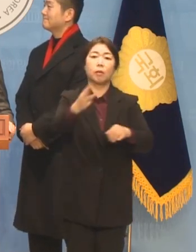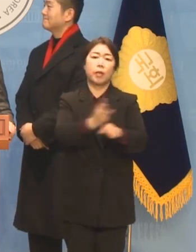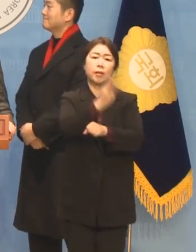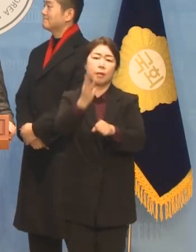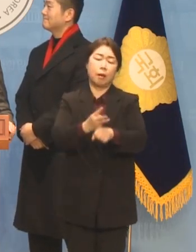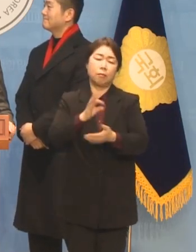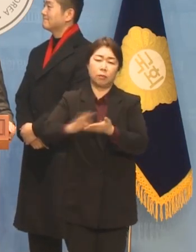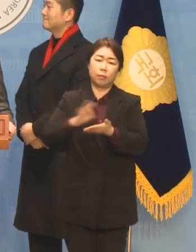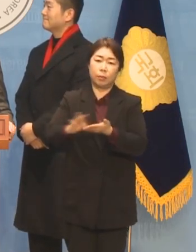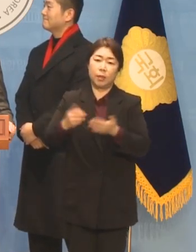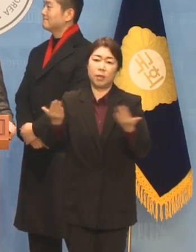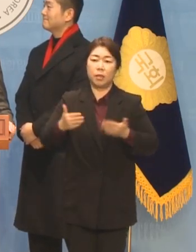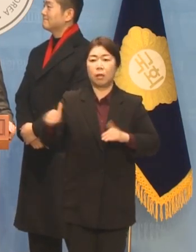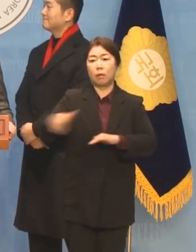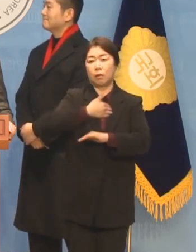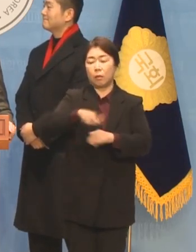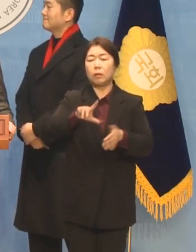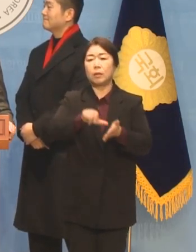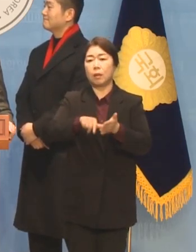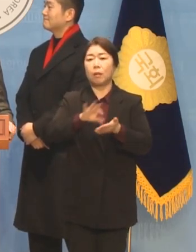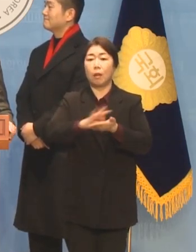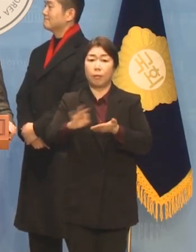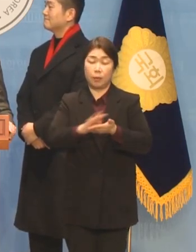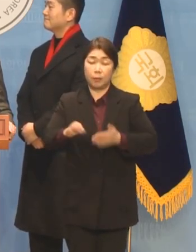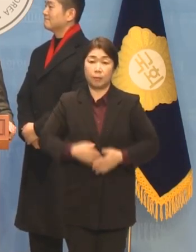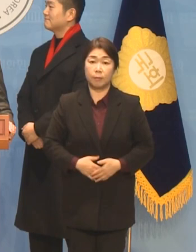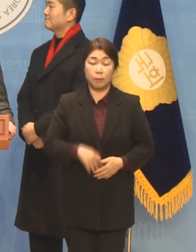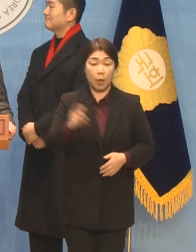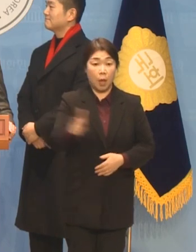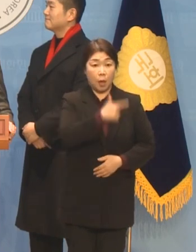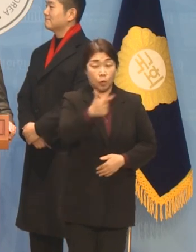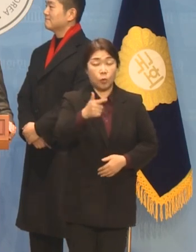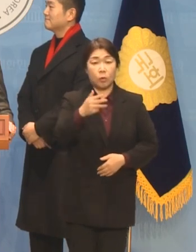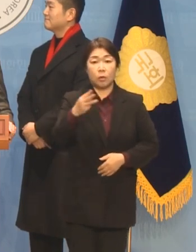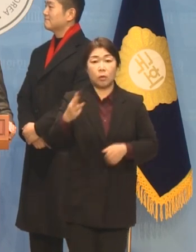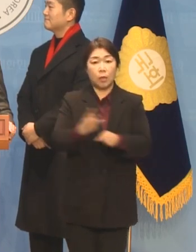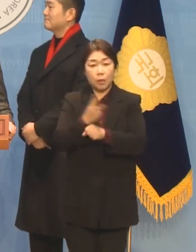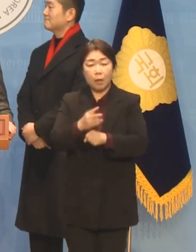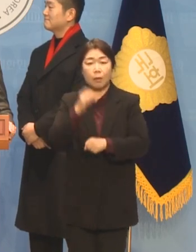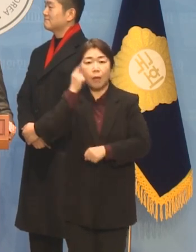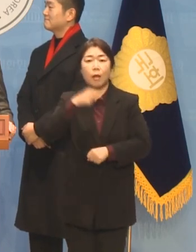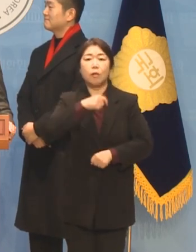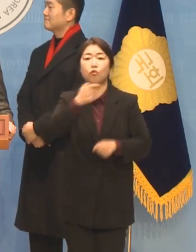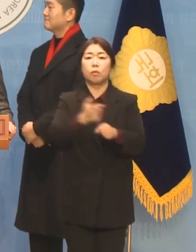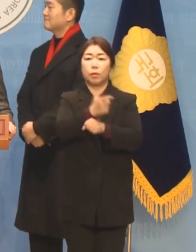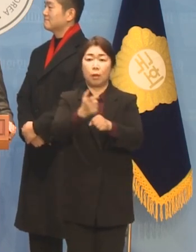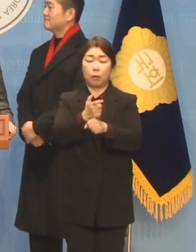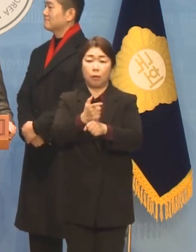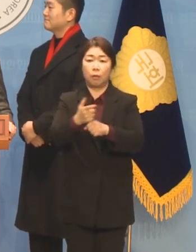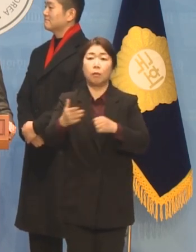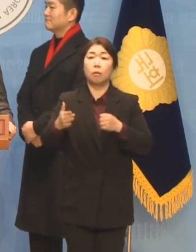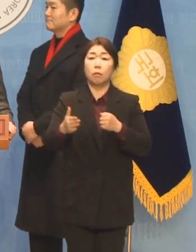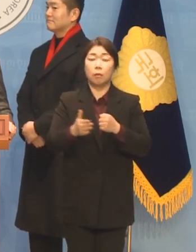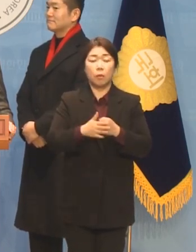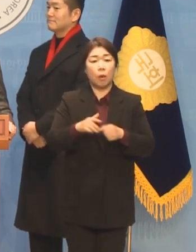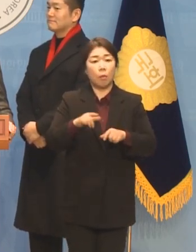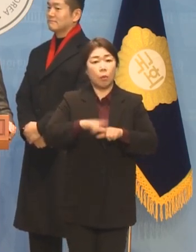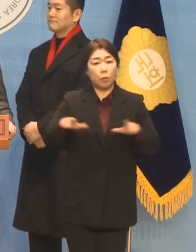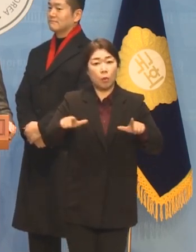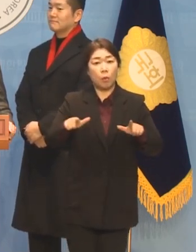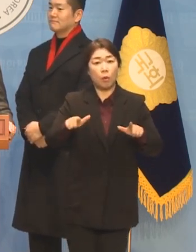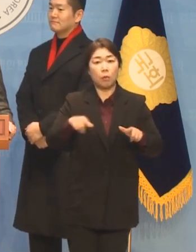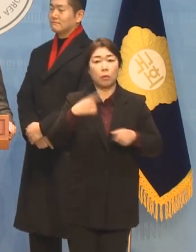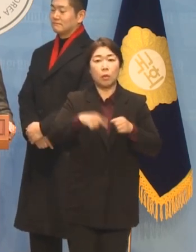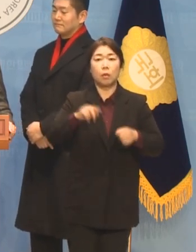3시간을 출퇴근에 허비합니다. 하루 3시간, 한 달이면 60시간입니다. 그리고 1년이면 무려